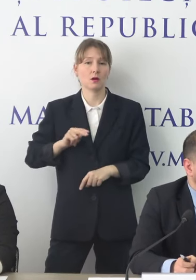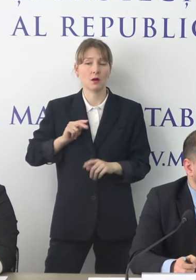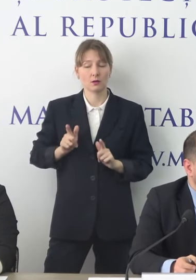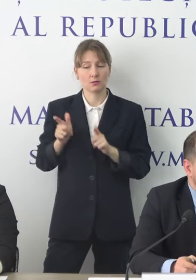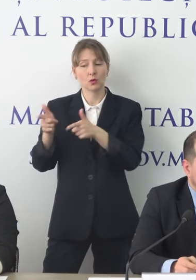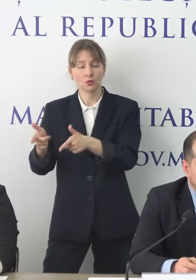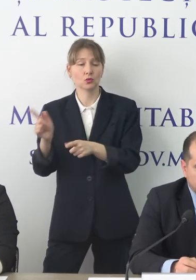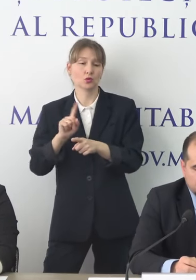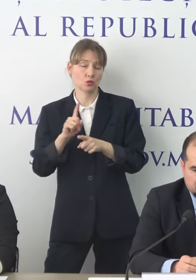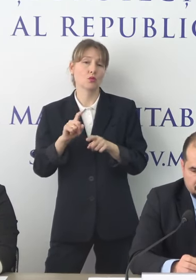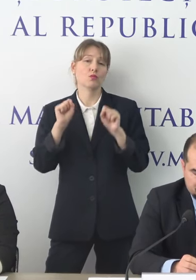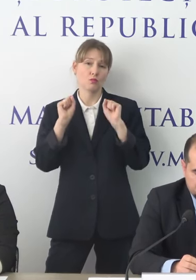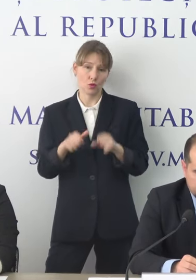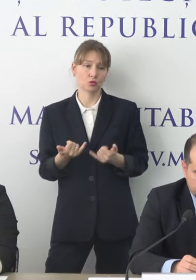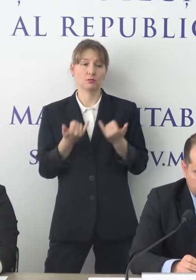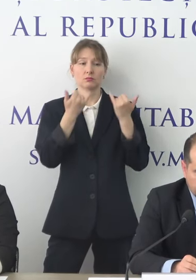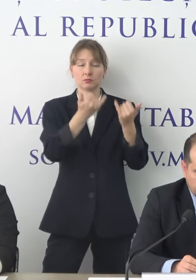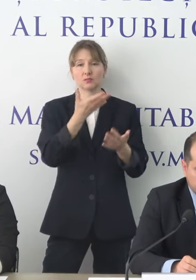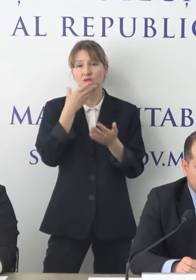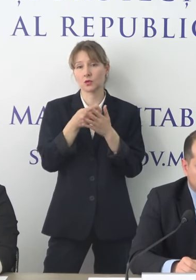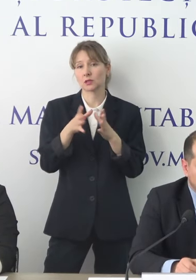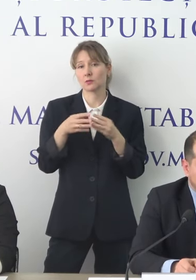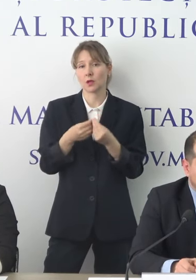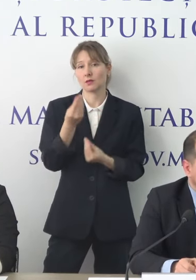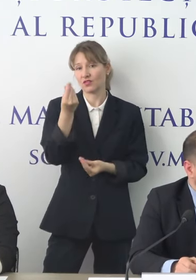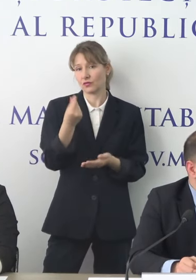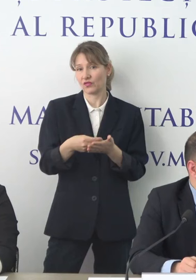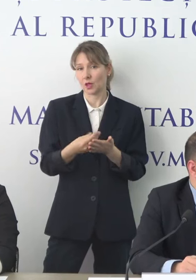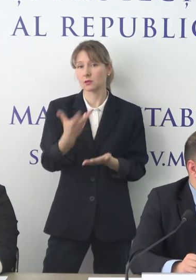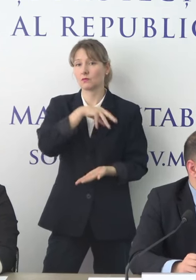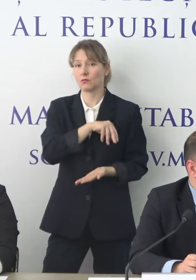devreme pentru a oferi familiei venituri mai mari.